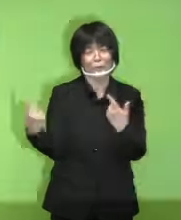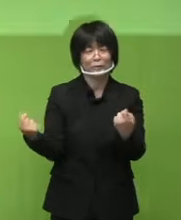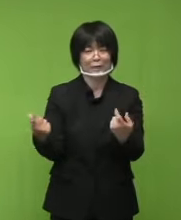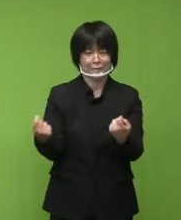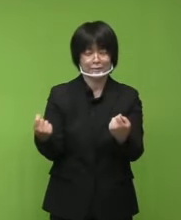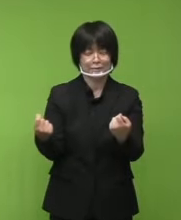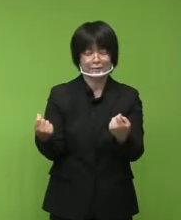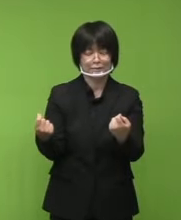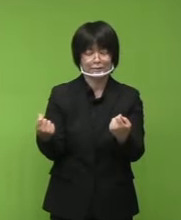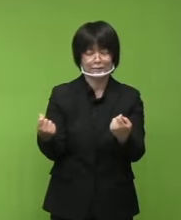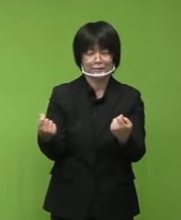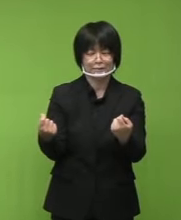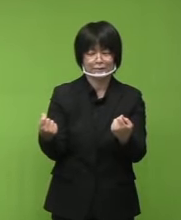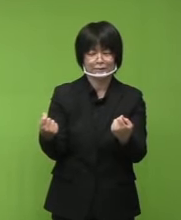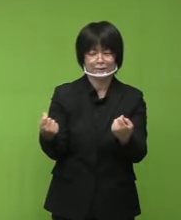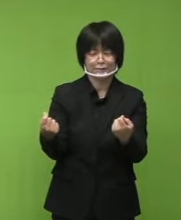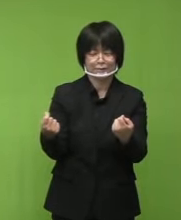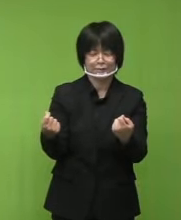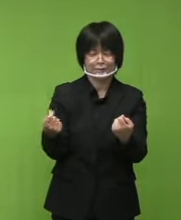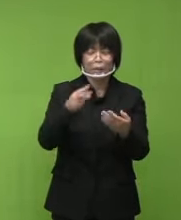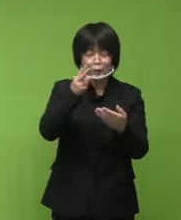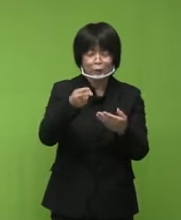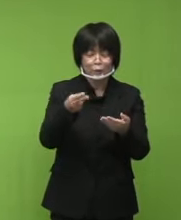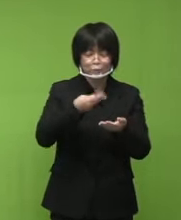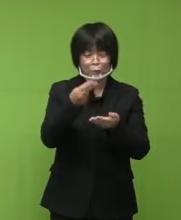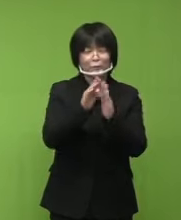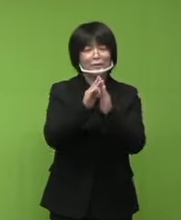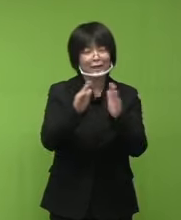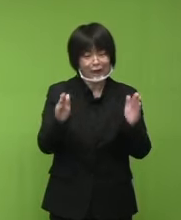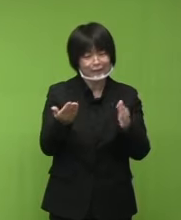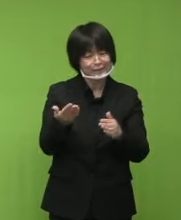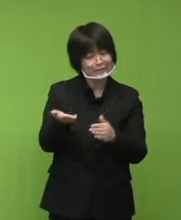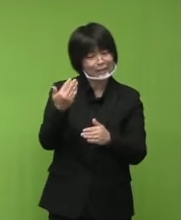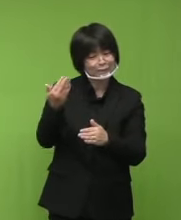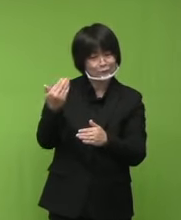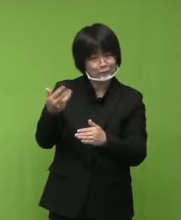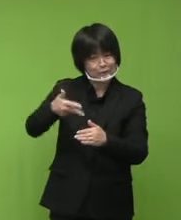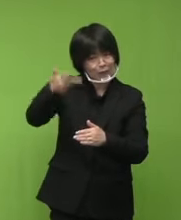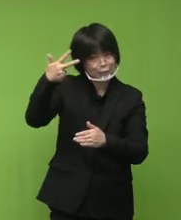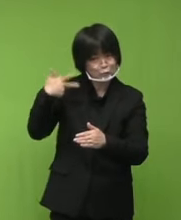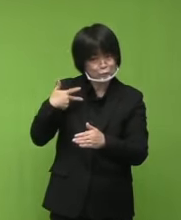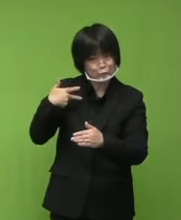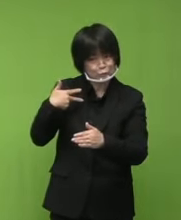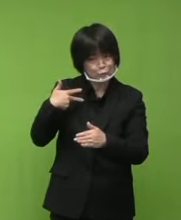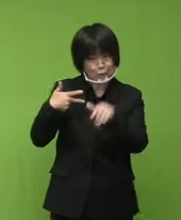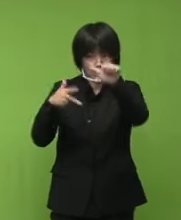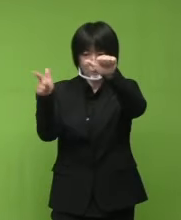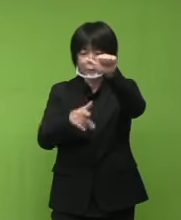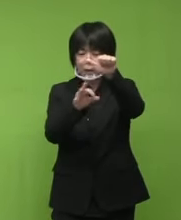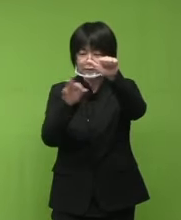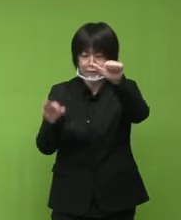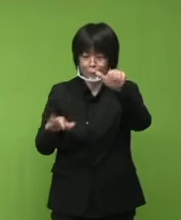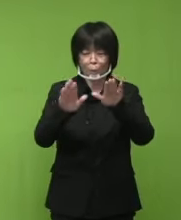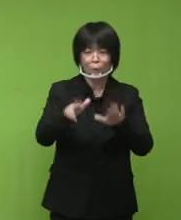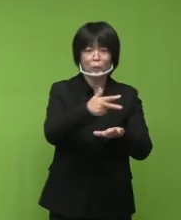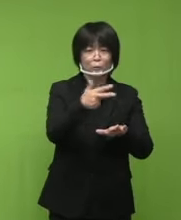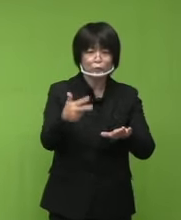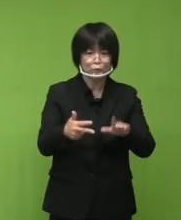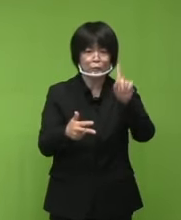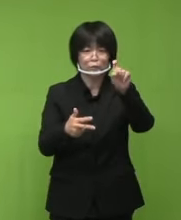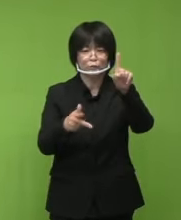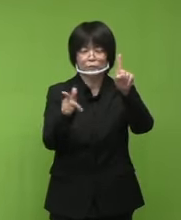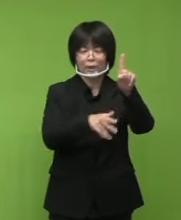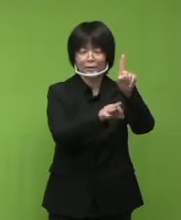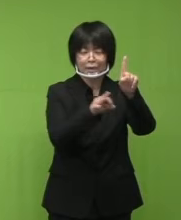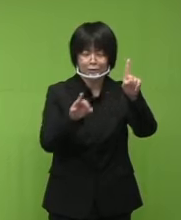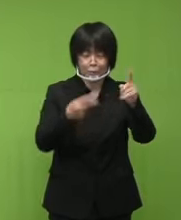状況でありますけれども、ここで食事会、先週 5% でしたけれども、今週 11% になります。加えて飲